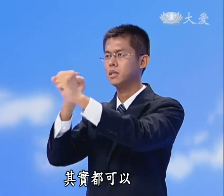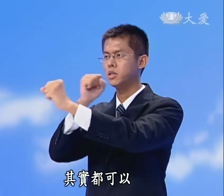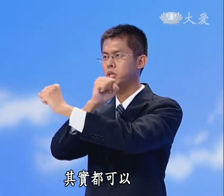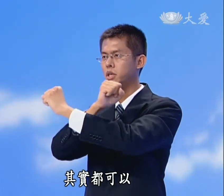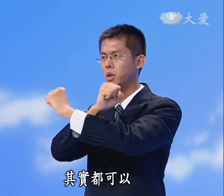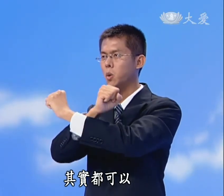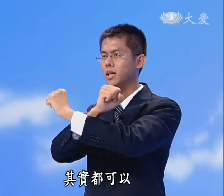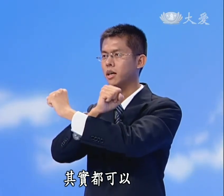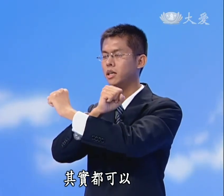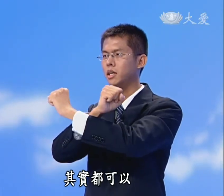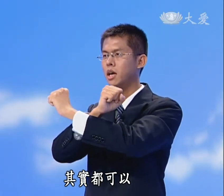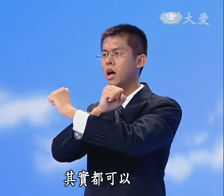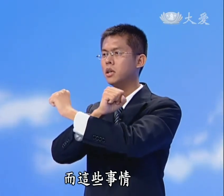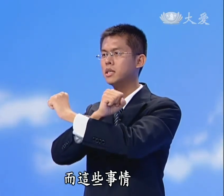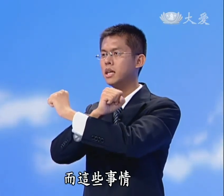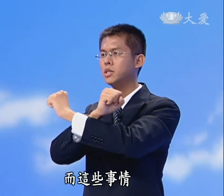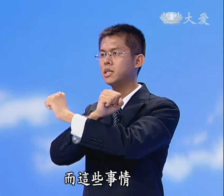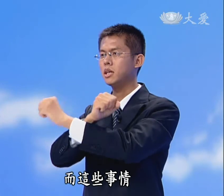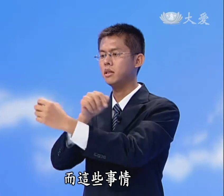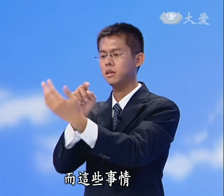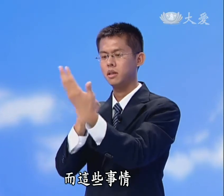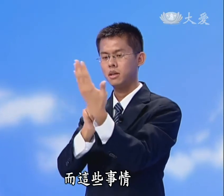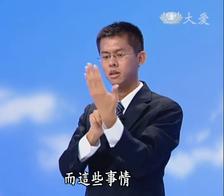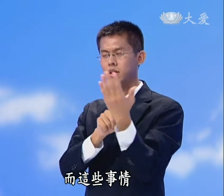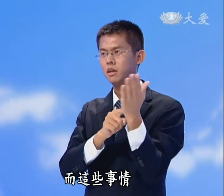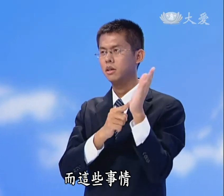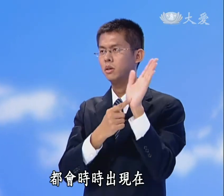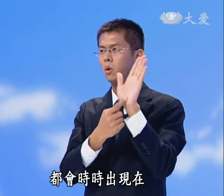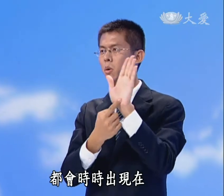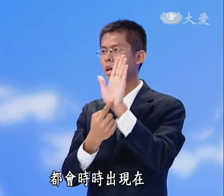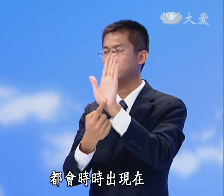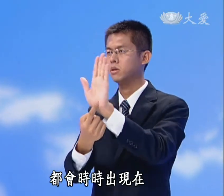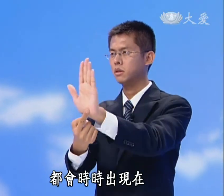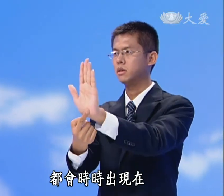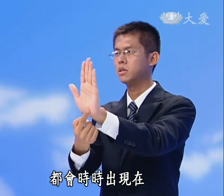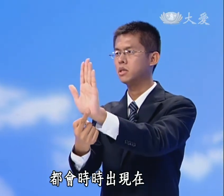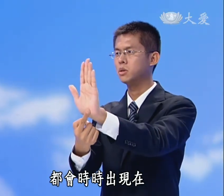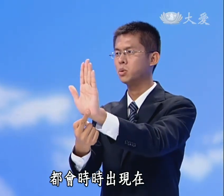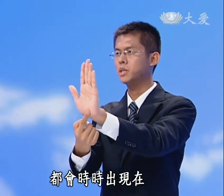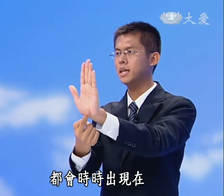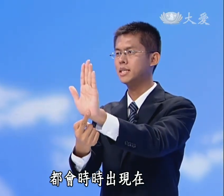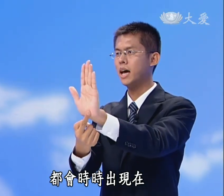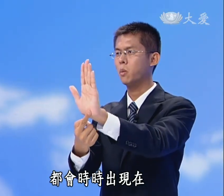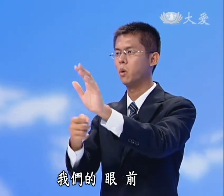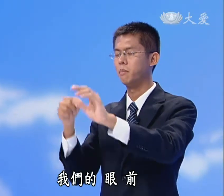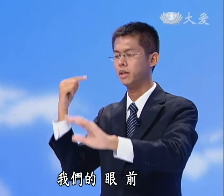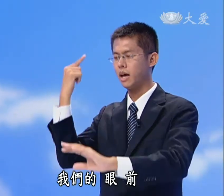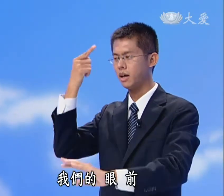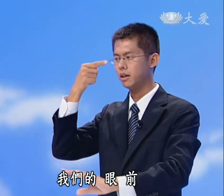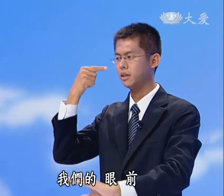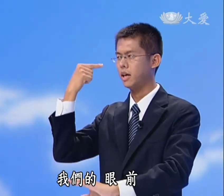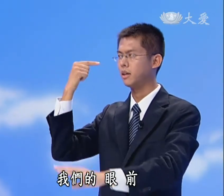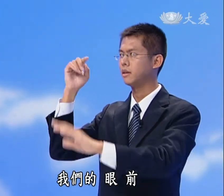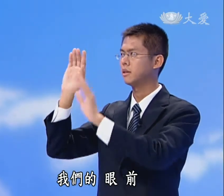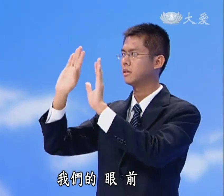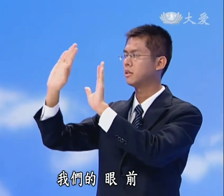实都可以。而这些事情都会时时出现在我们的眼